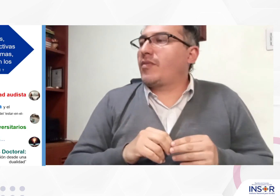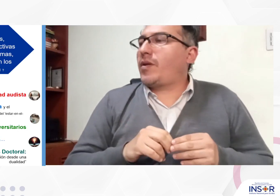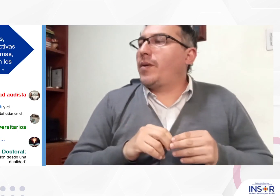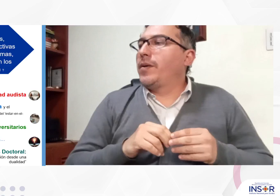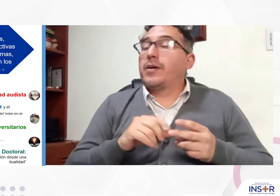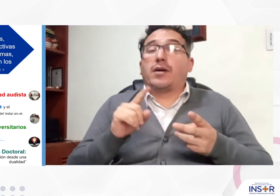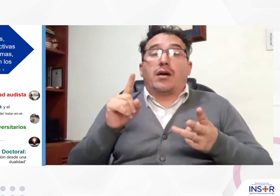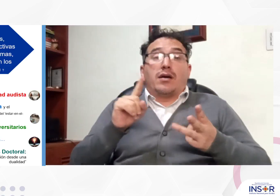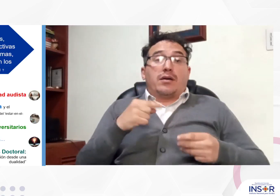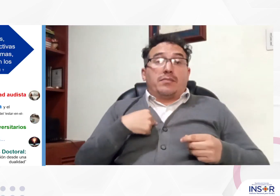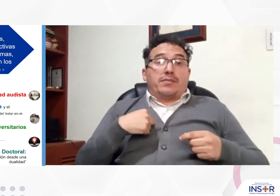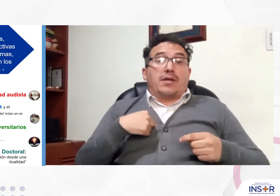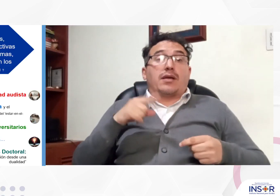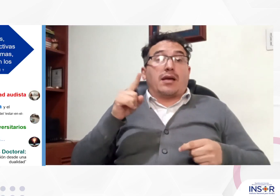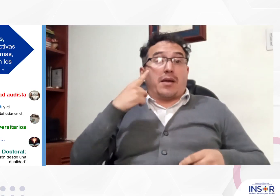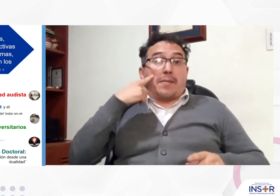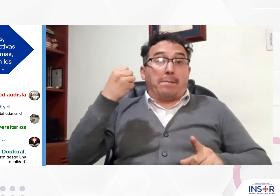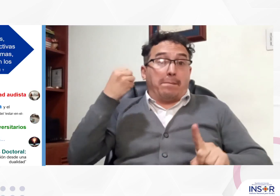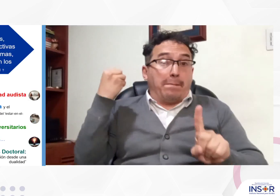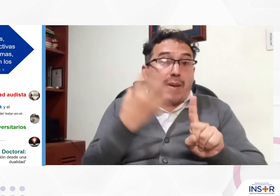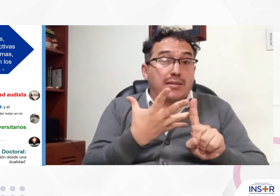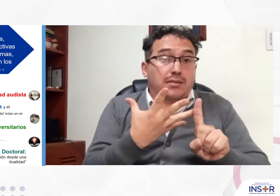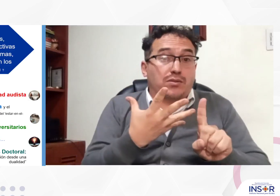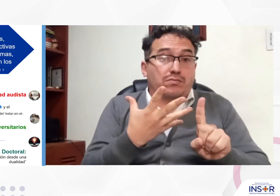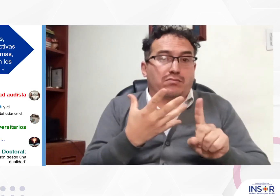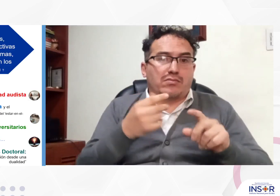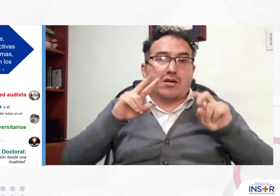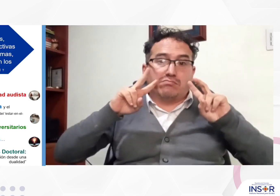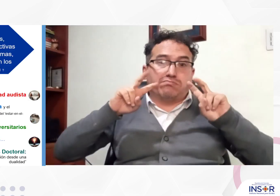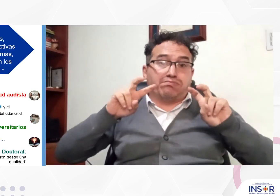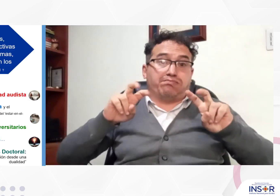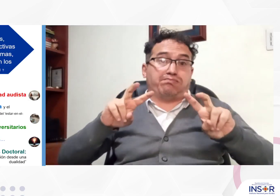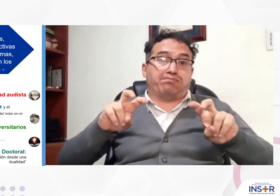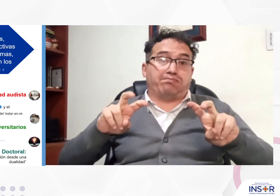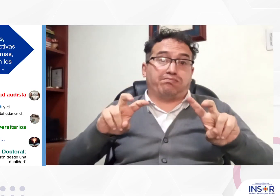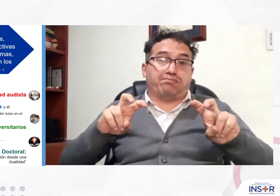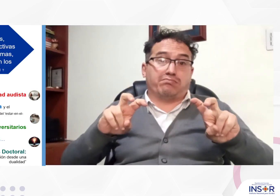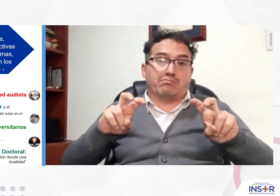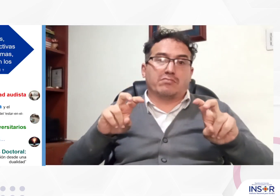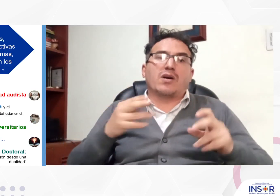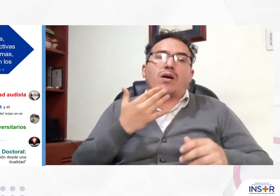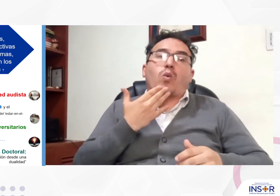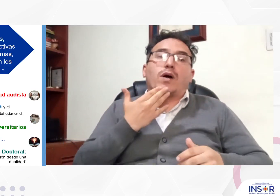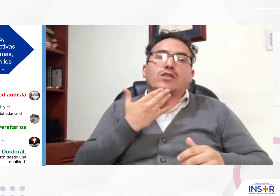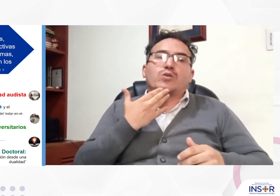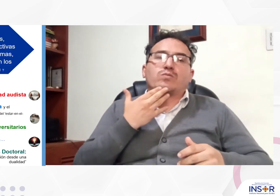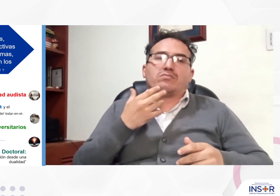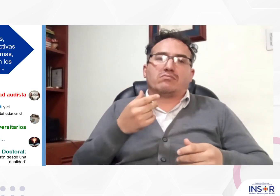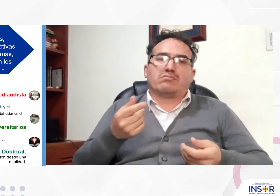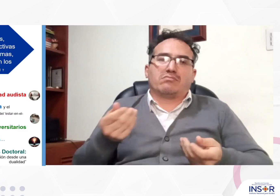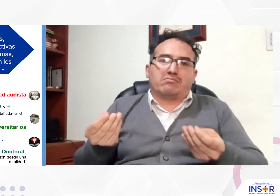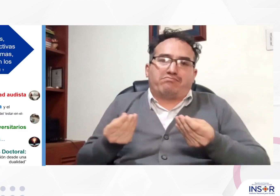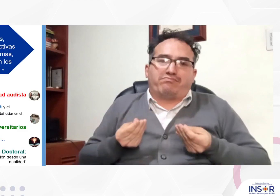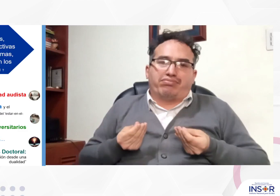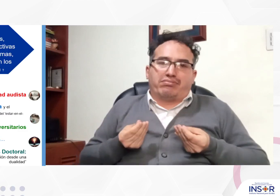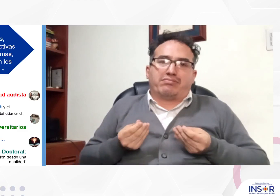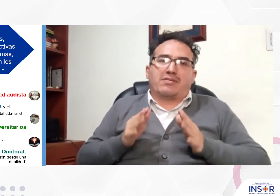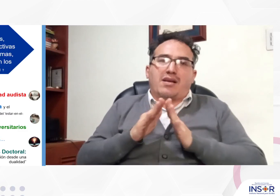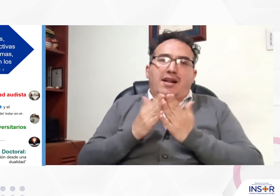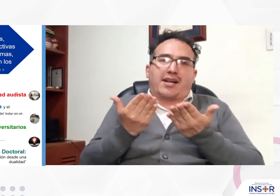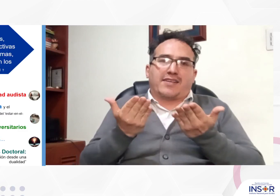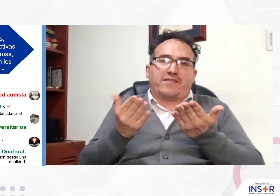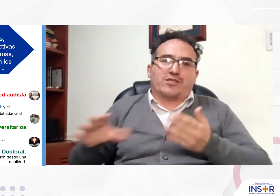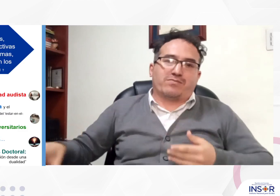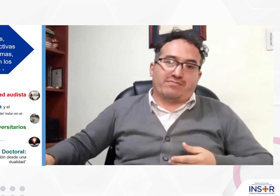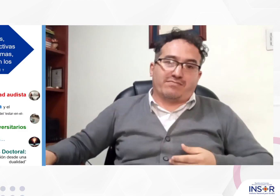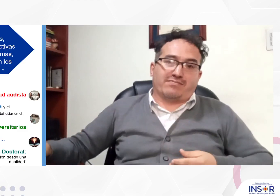temas sobre personas sordas. Ahora bien, en relación a esos impactos de las investigaciones, hay que tener